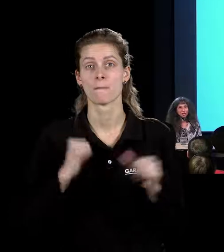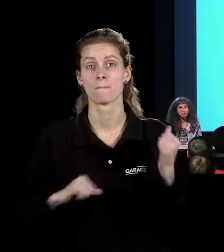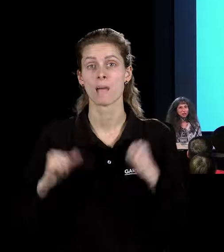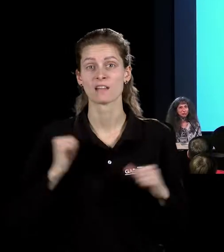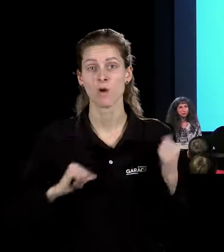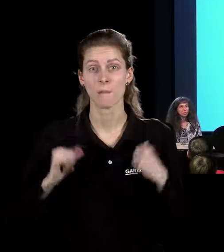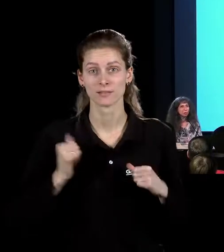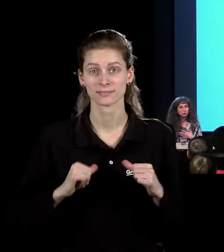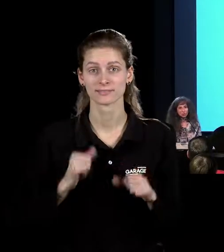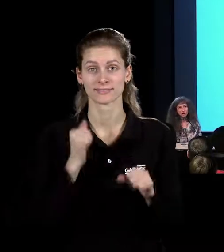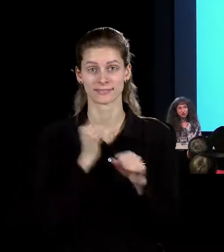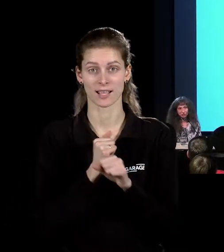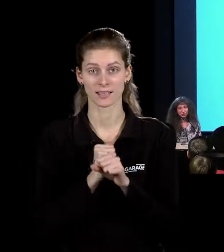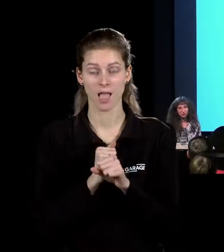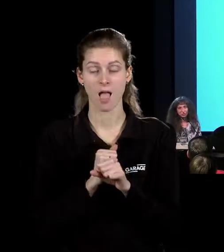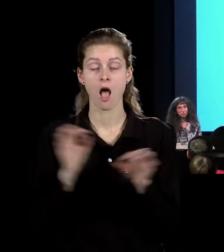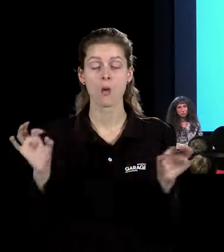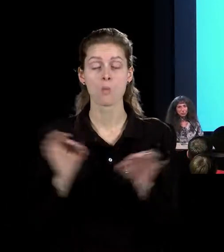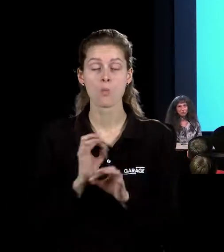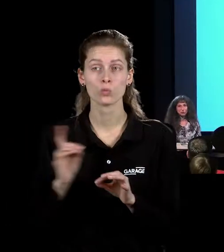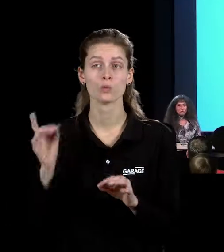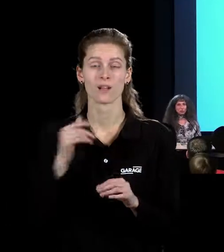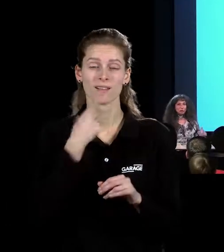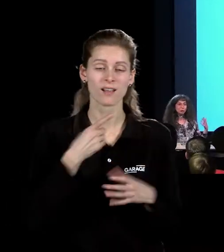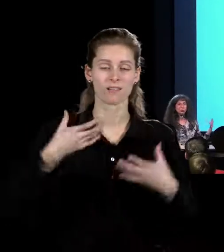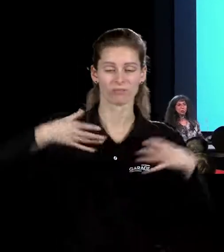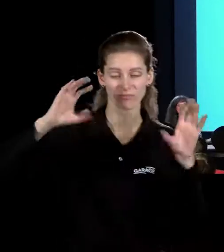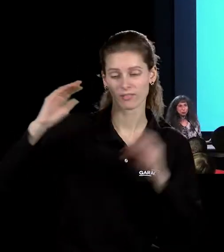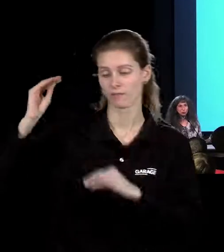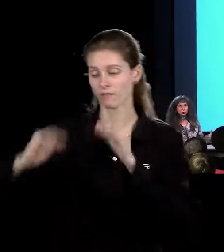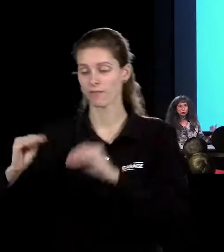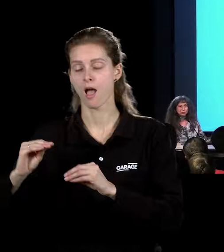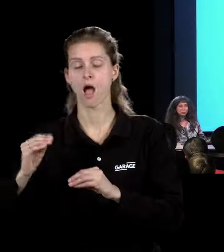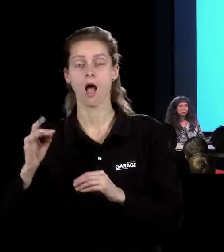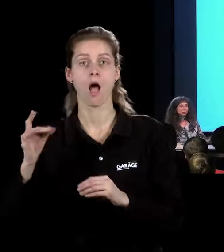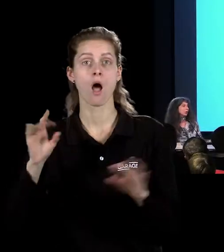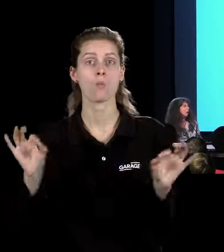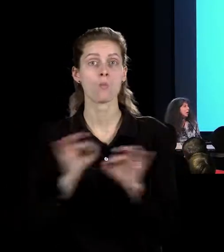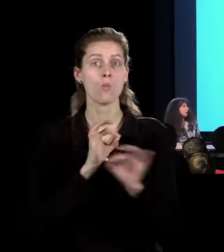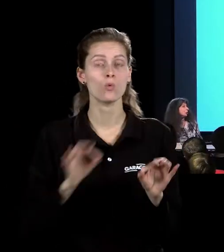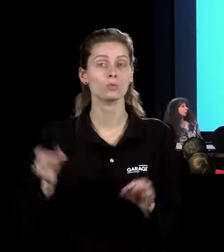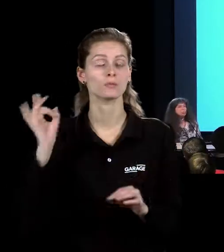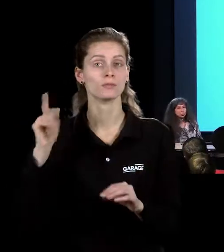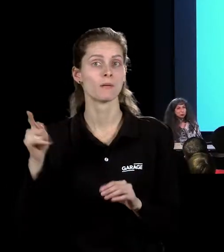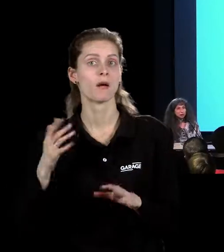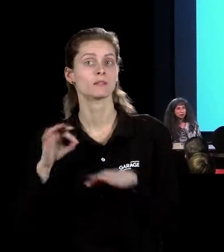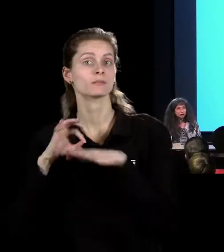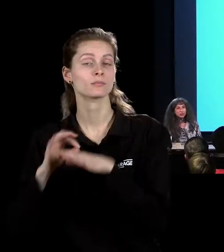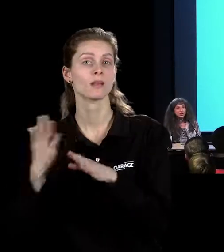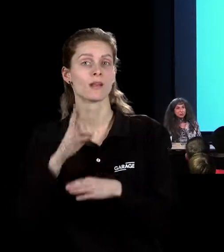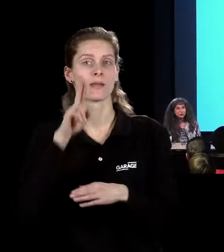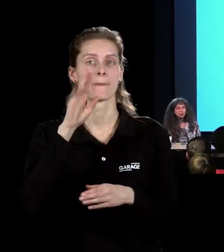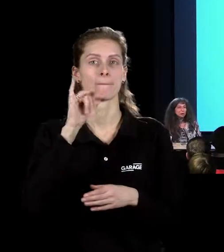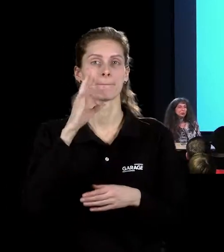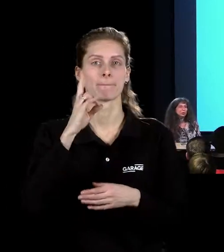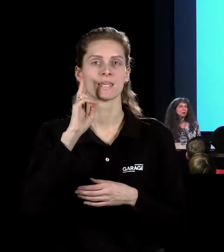для Китая 93-го года тоже было невероятно радикально, потому что он как бы слушал эту музыку, был одним из немногих, кто эту музыку